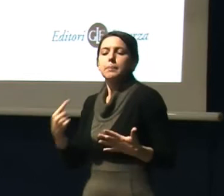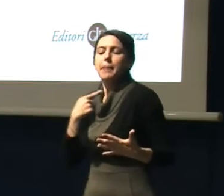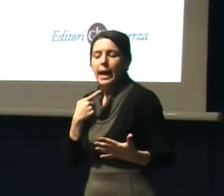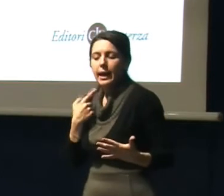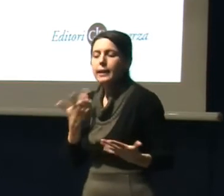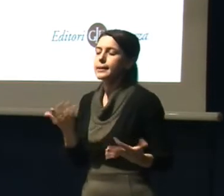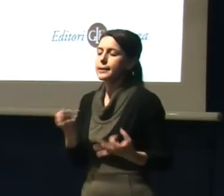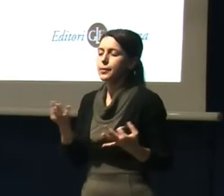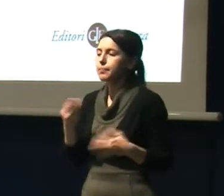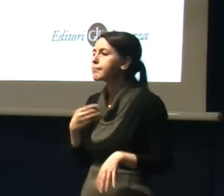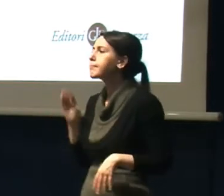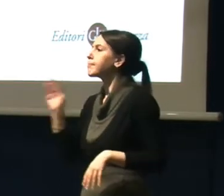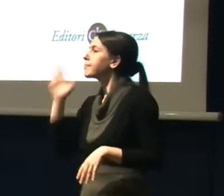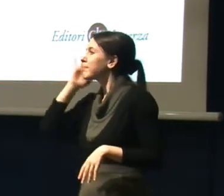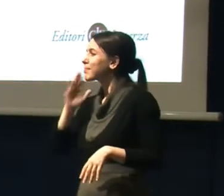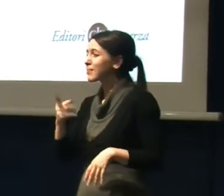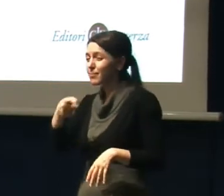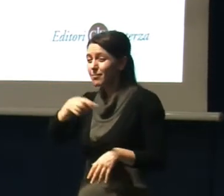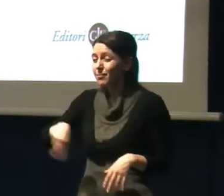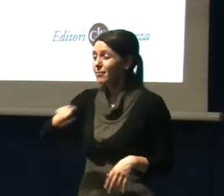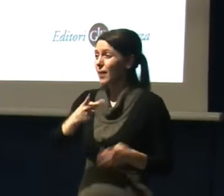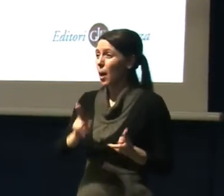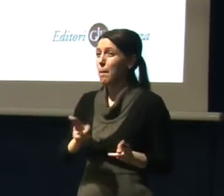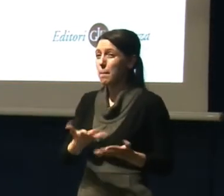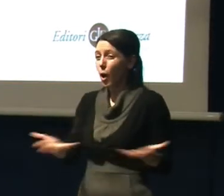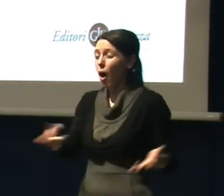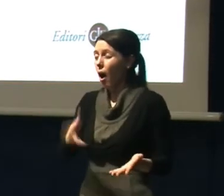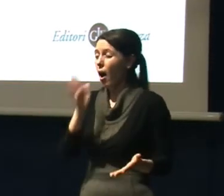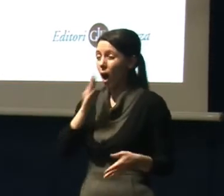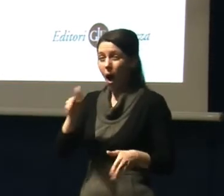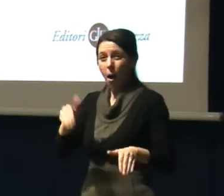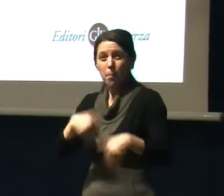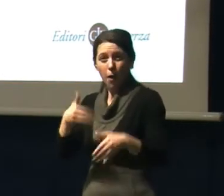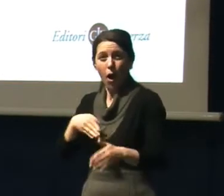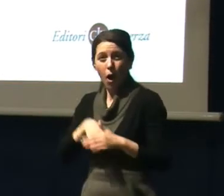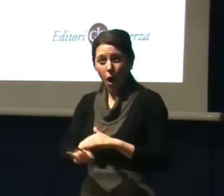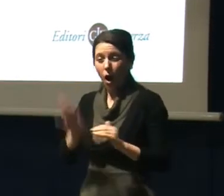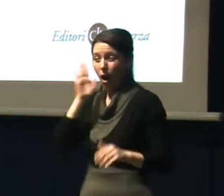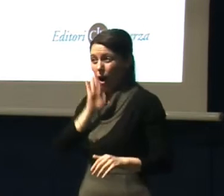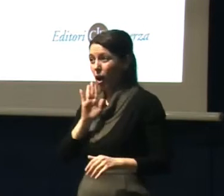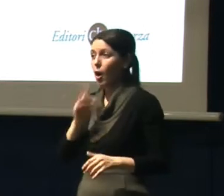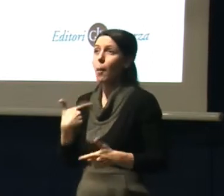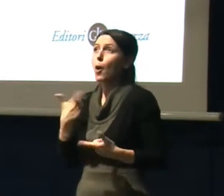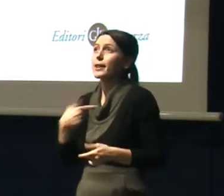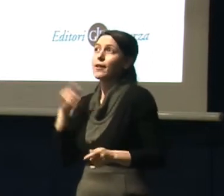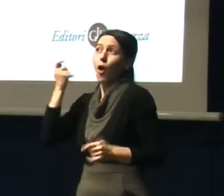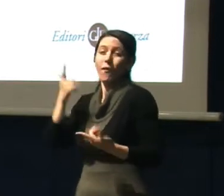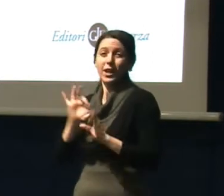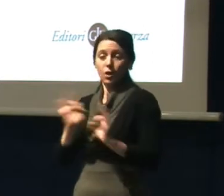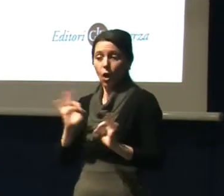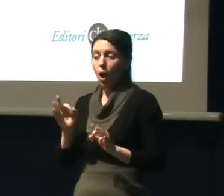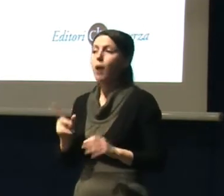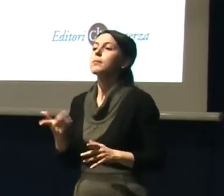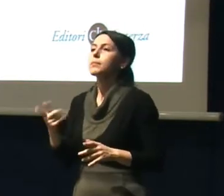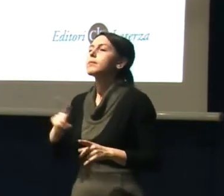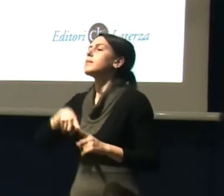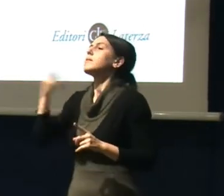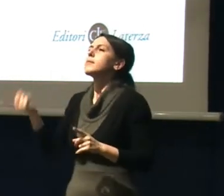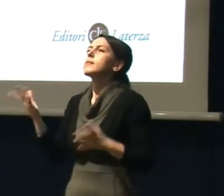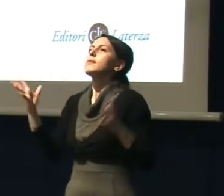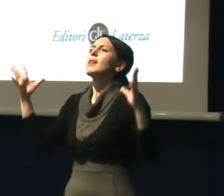loro civiltà non potendo rimediare alla loro vittoria sul campo ma c'è un altro crepuscolo famoso che il capisco degli dei che è un